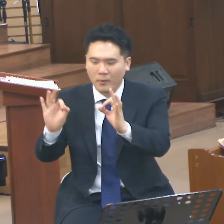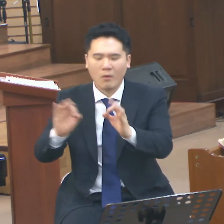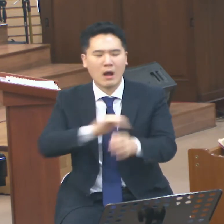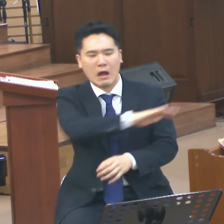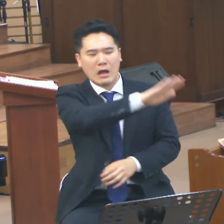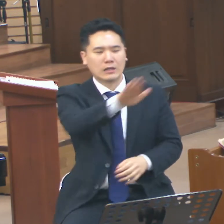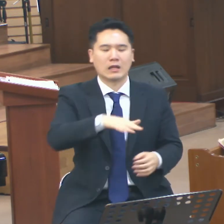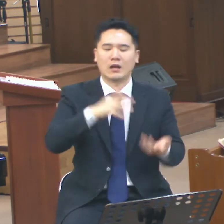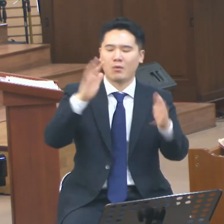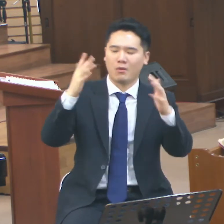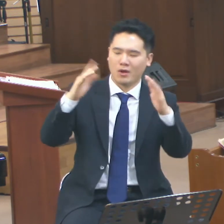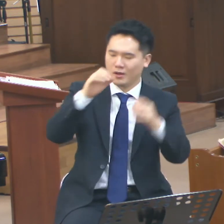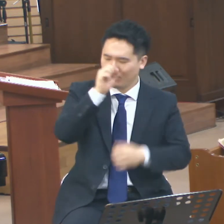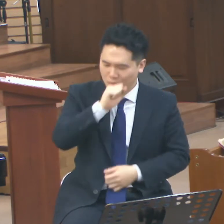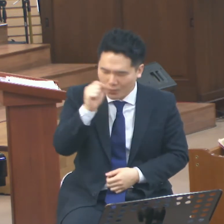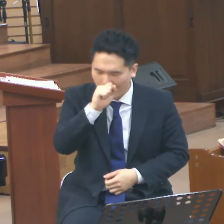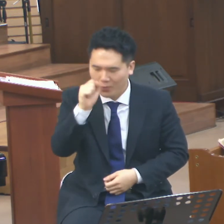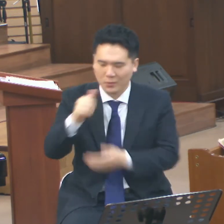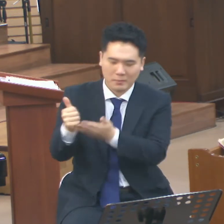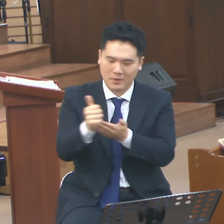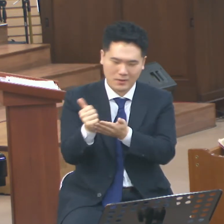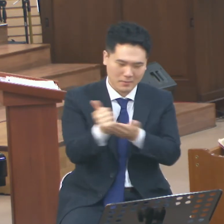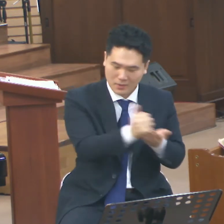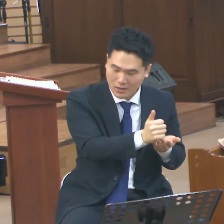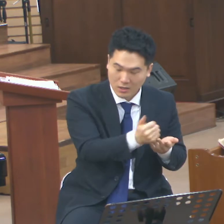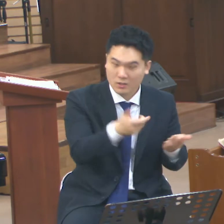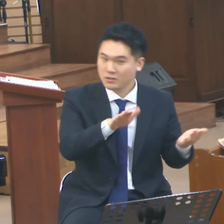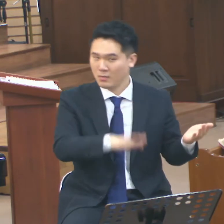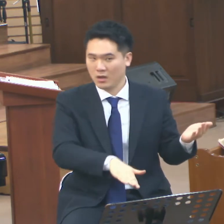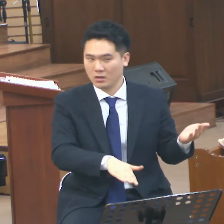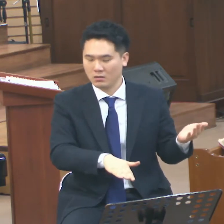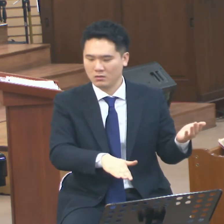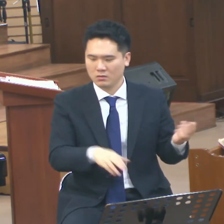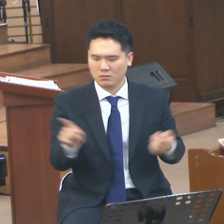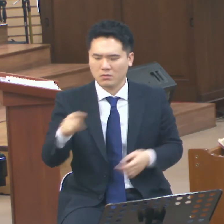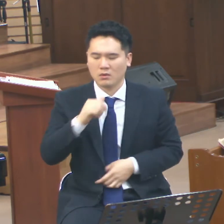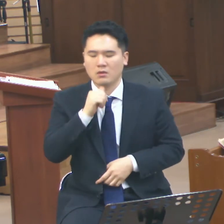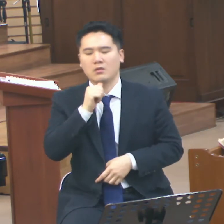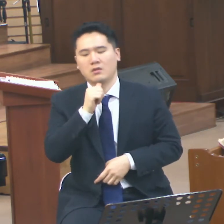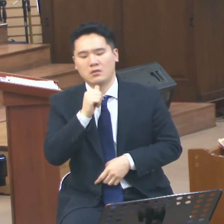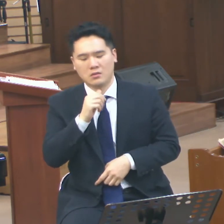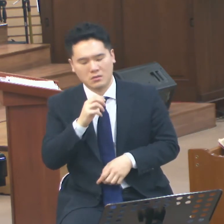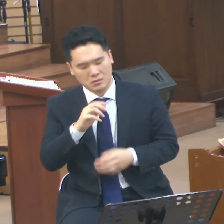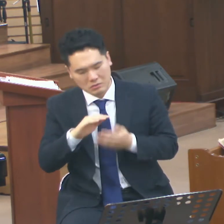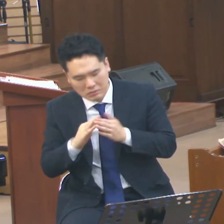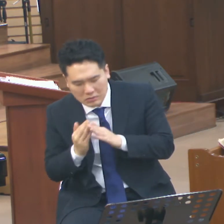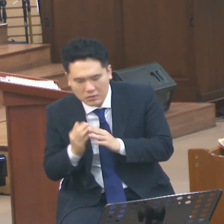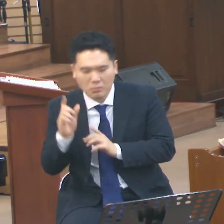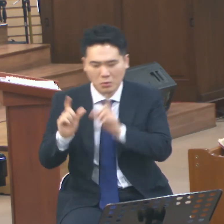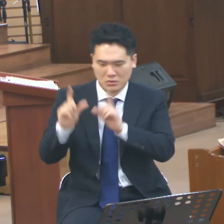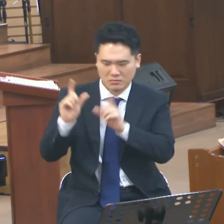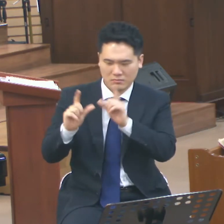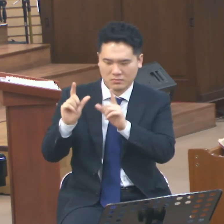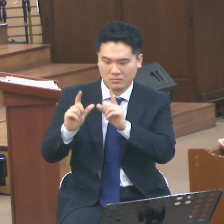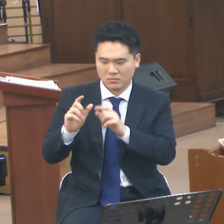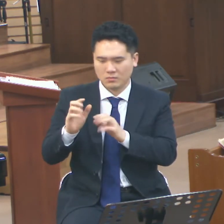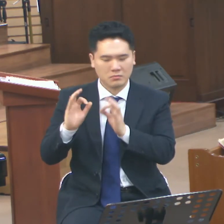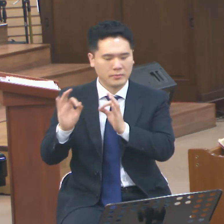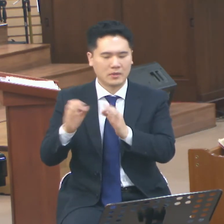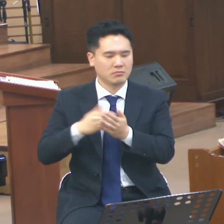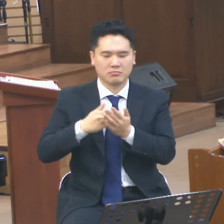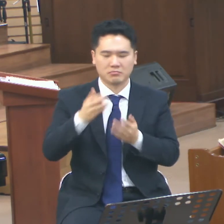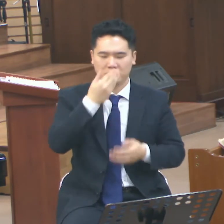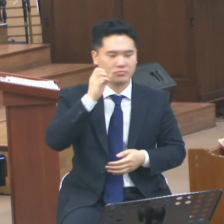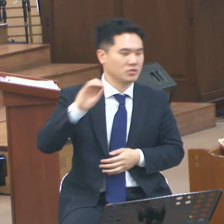그런데 더 중요한 중심을 봐야 된다 하는 거죠. 예수님이 세상에 오셨을 때 성격이 안 좋아서